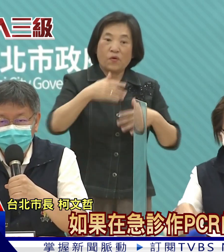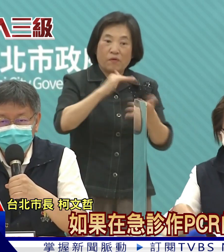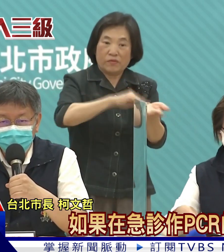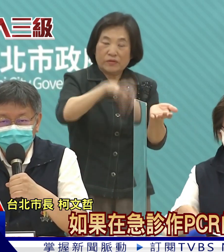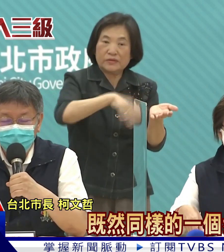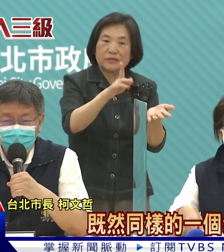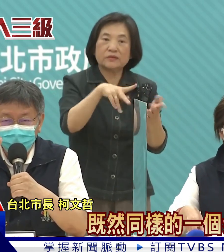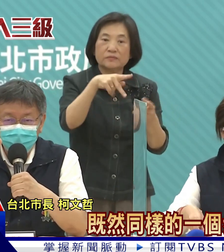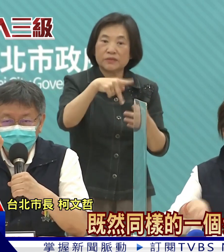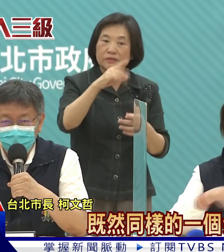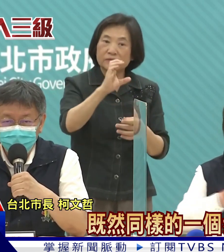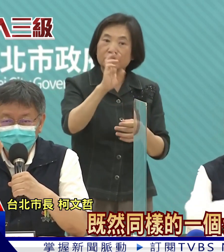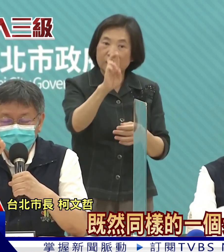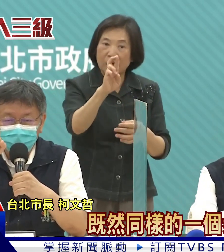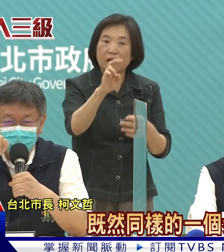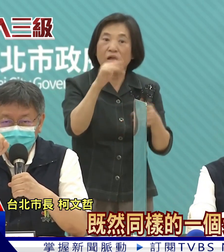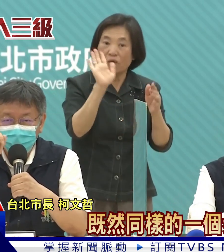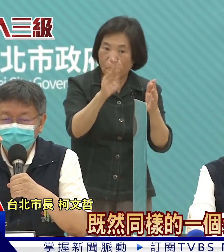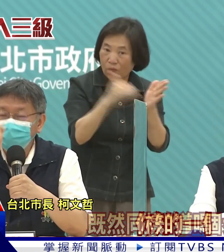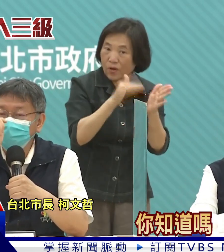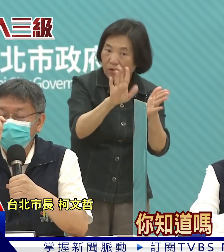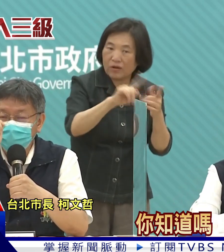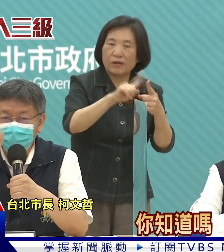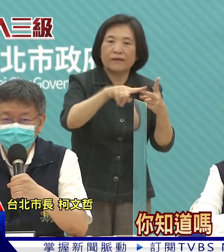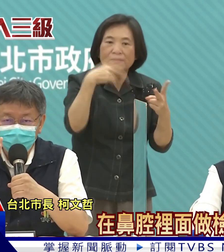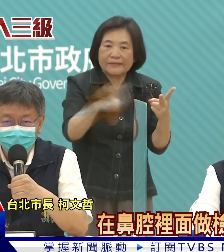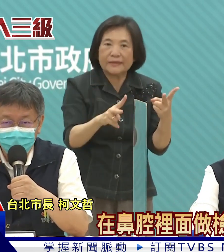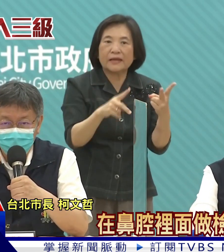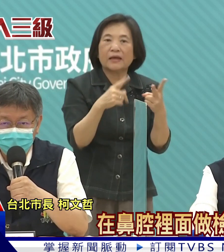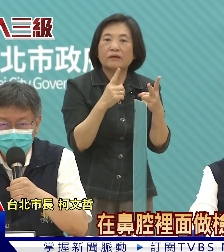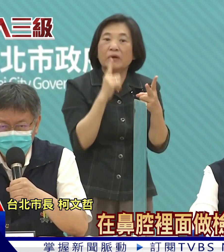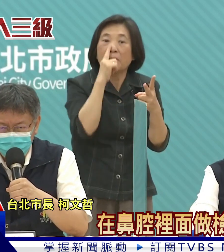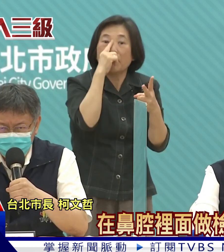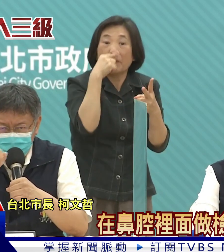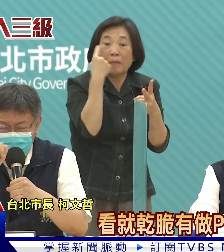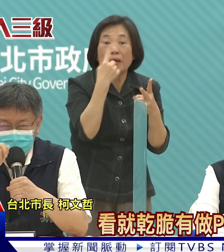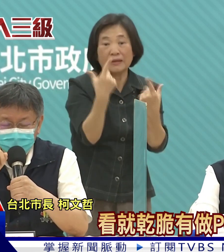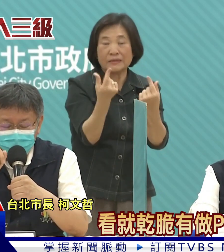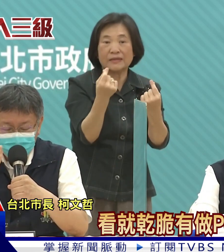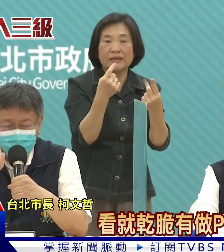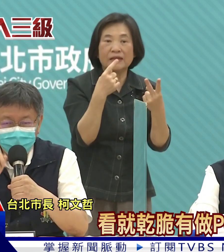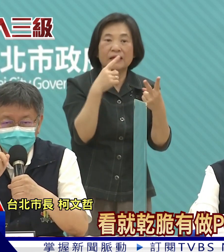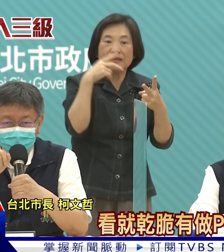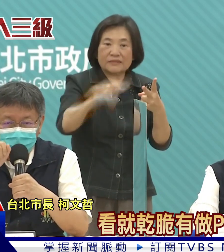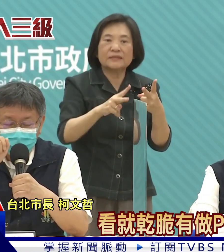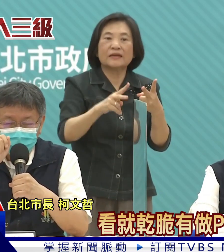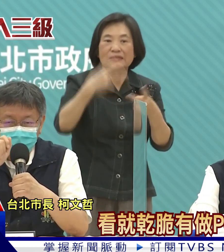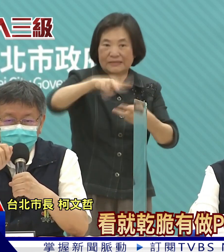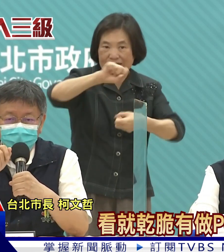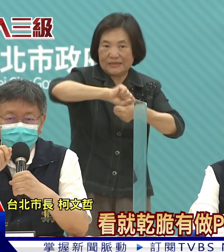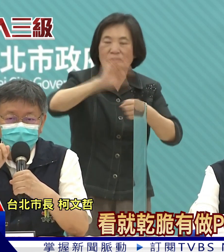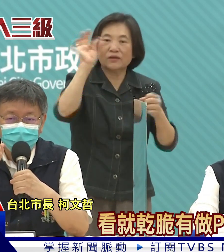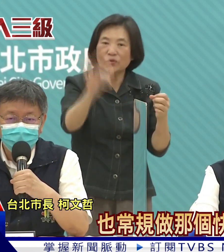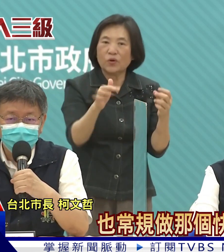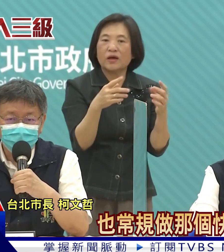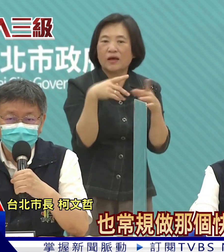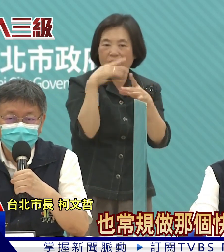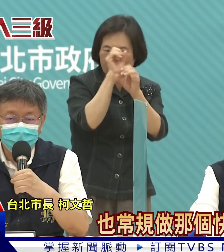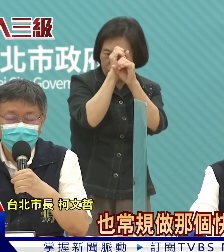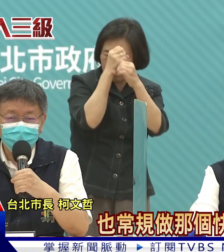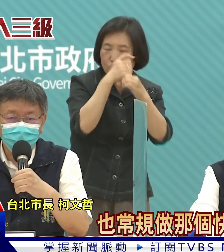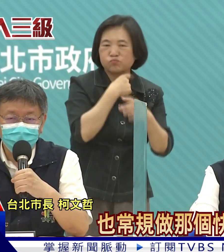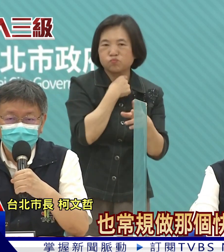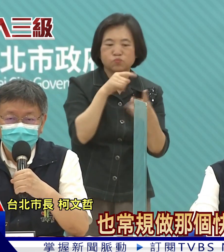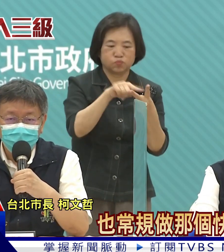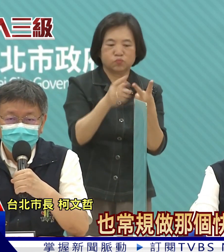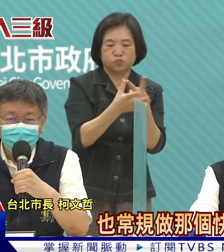PCR 的时候，既然同样的一个步骤，你知道在鼻腔里面做检查，干脆你知道有做 PCR 的